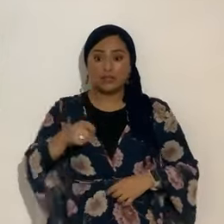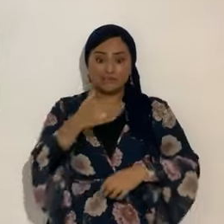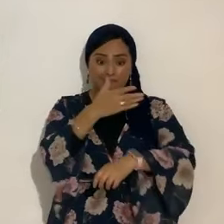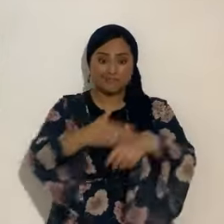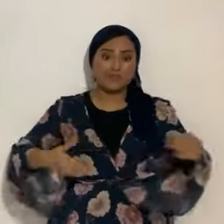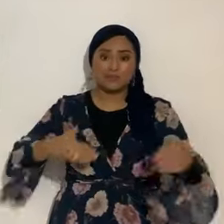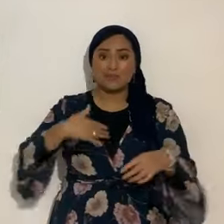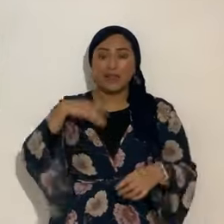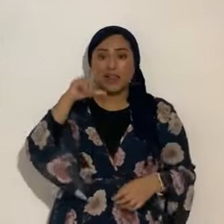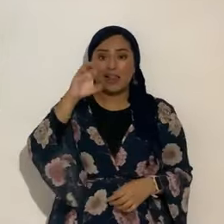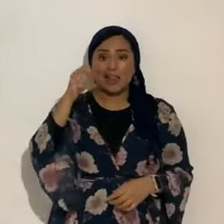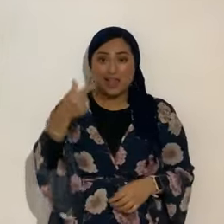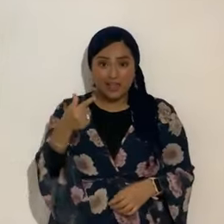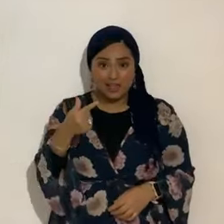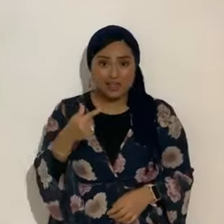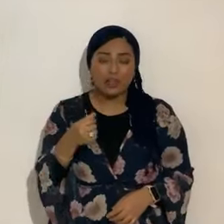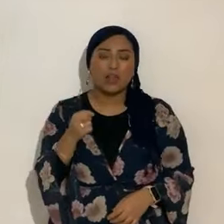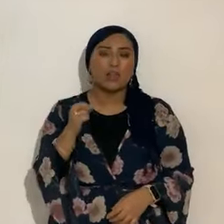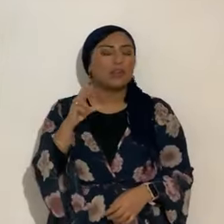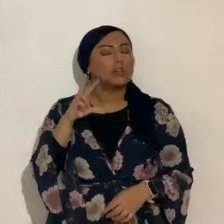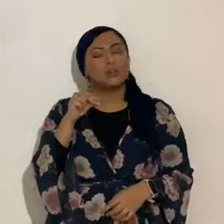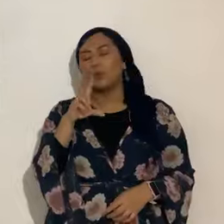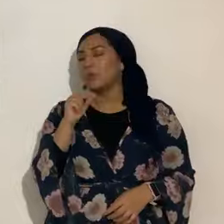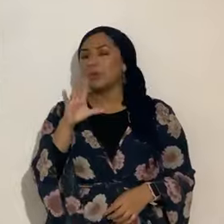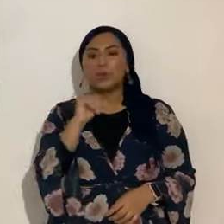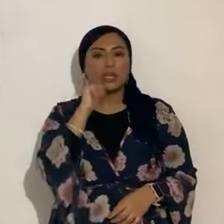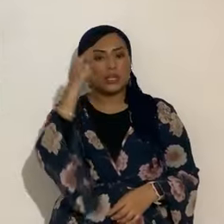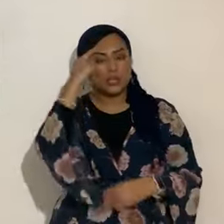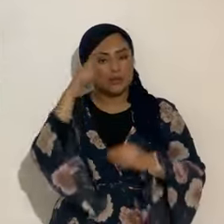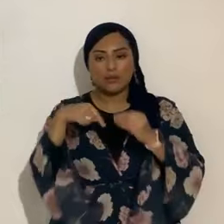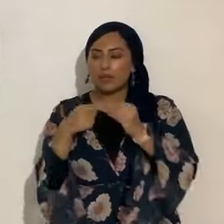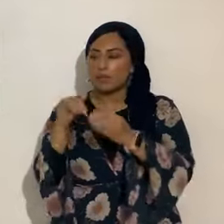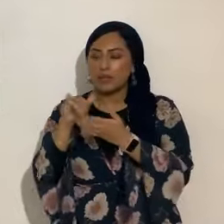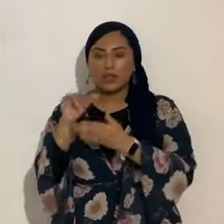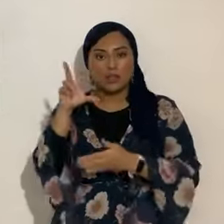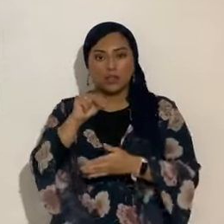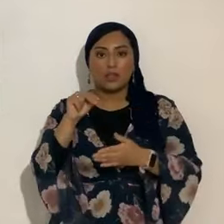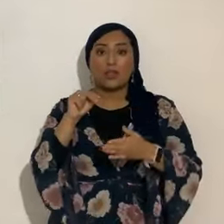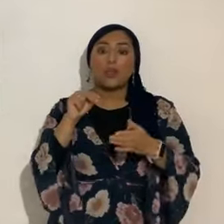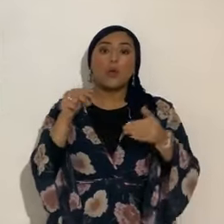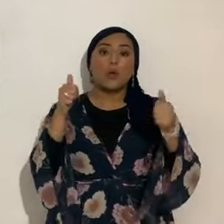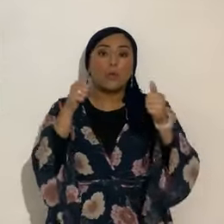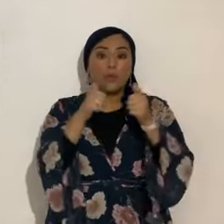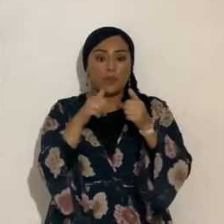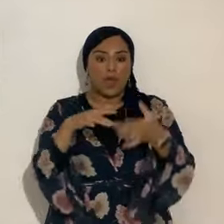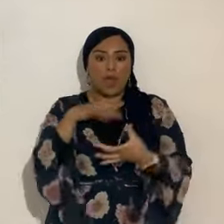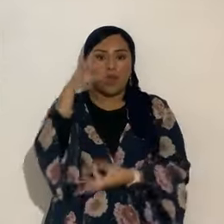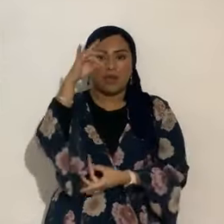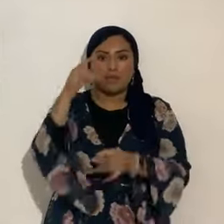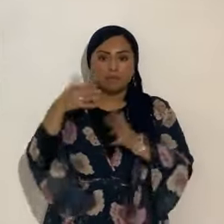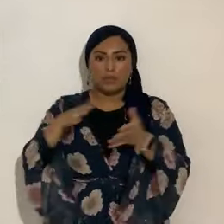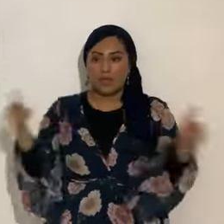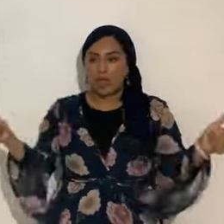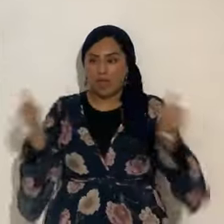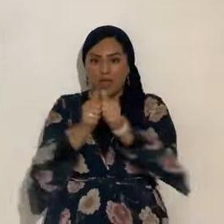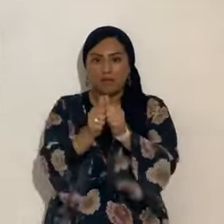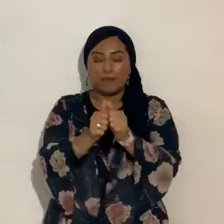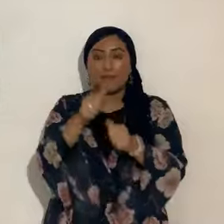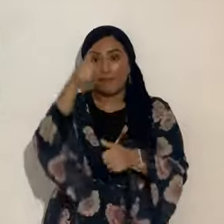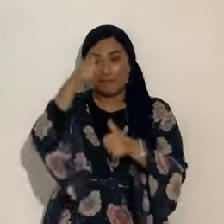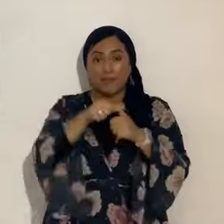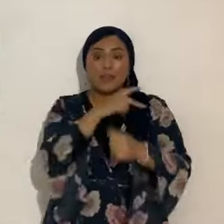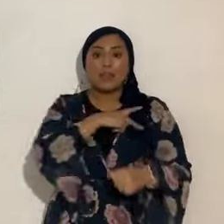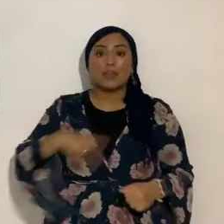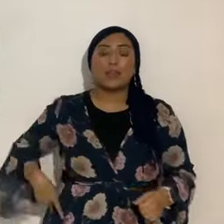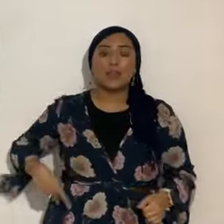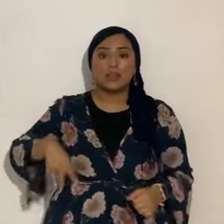las piernas. O no digas, no. Bien, se unió el espíritu de muerte. El rey Shaul